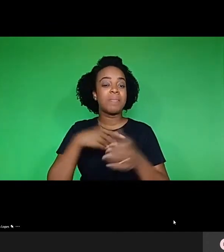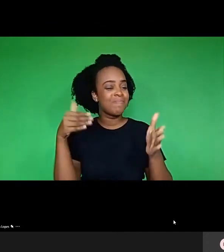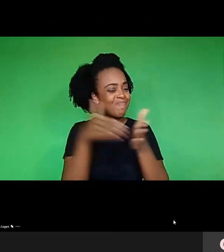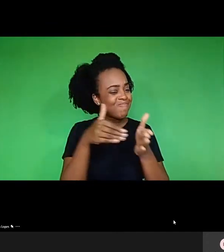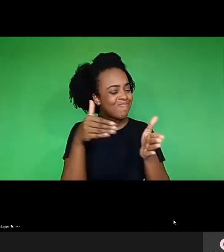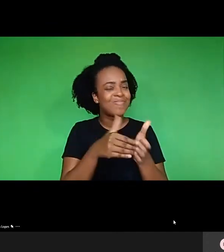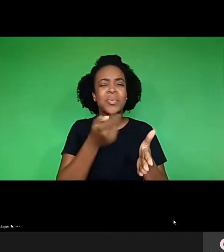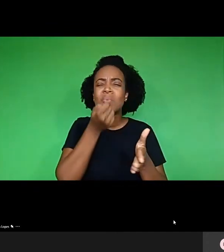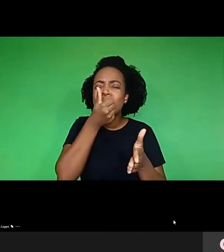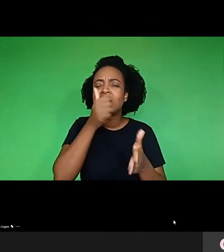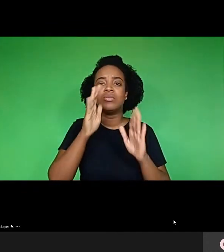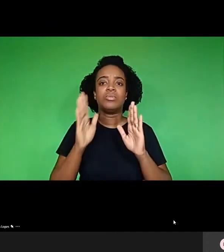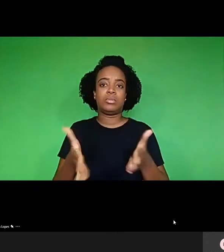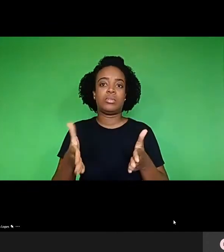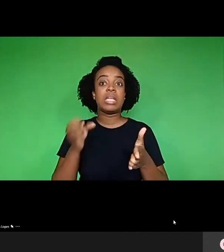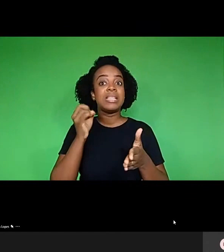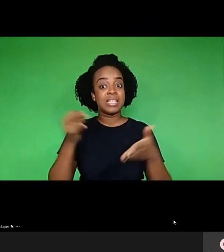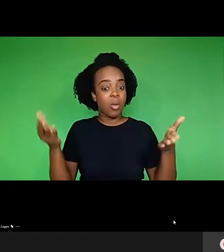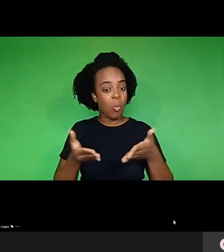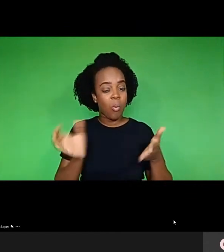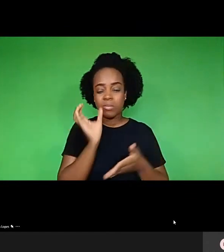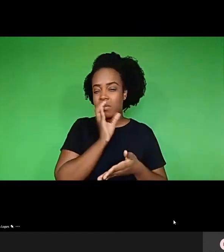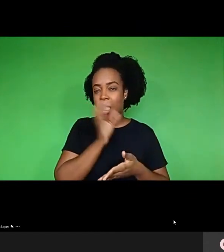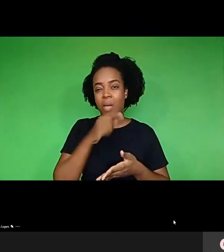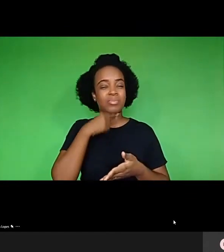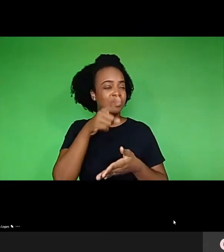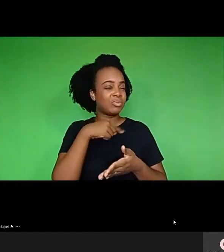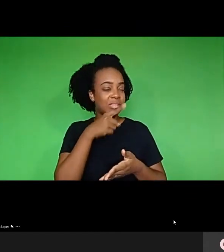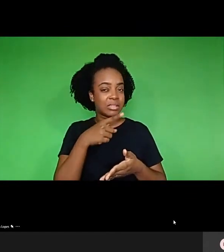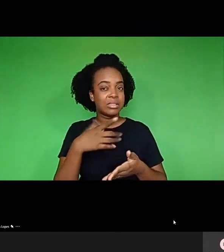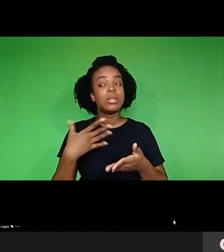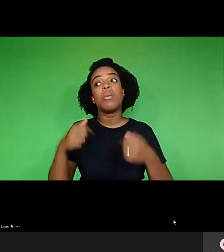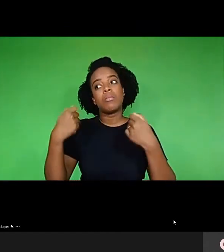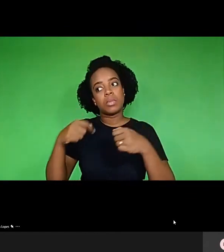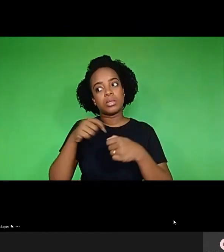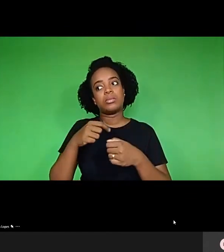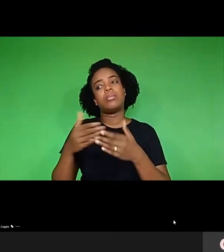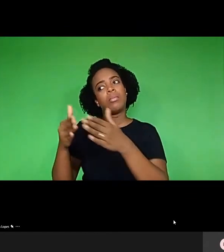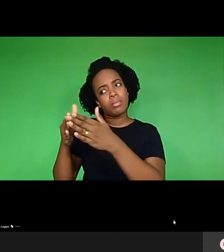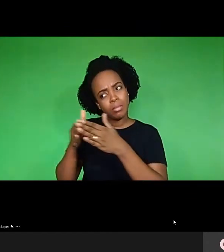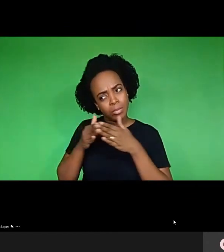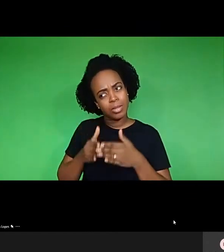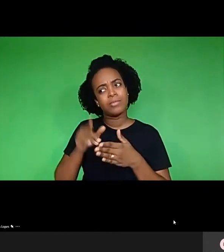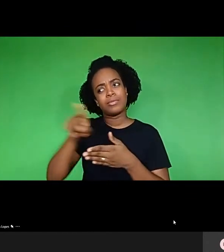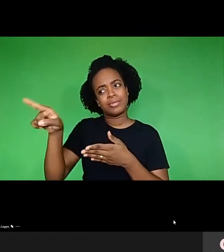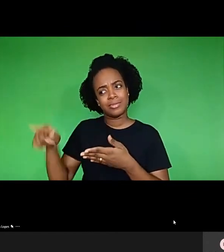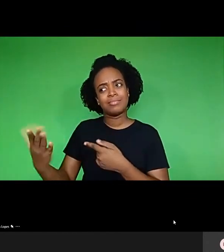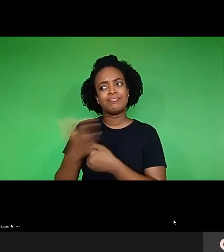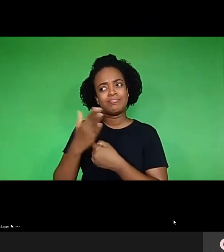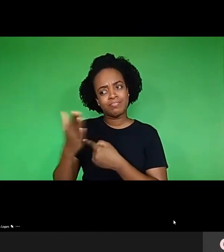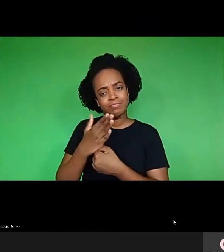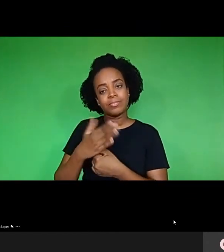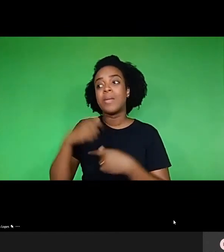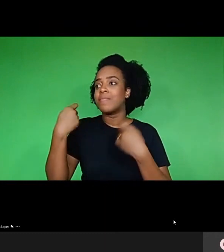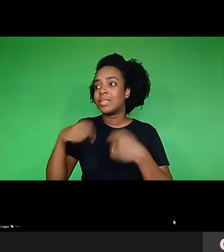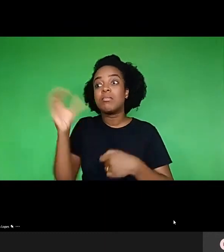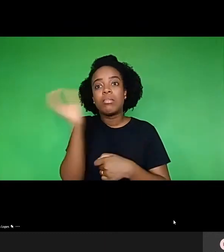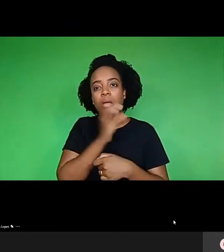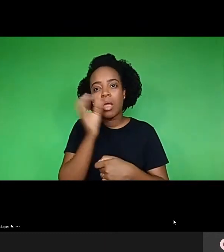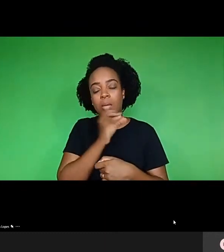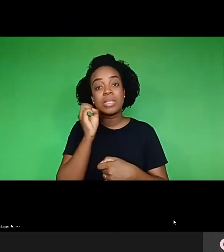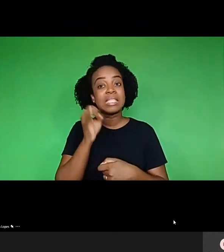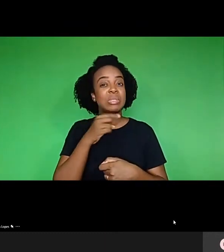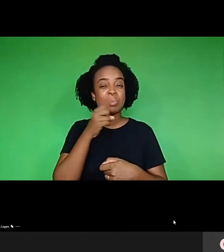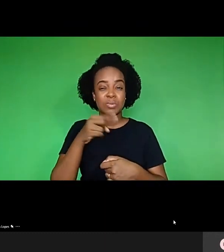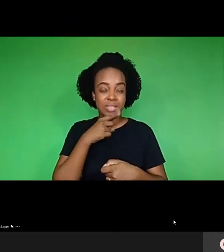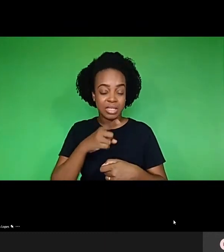se a gente não conseguir fazer isso tudo rápido, né, que eu peço também a colaboração de vocês, a gente pode ter o risco